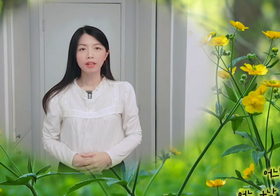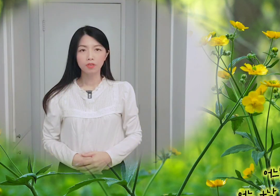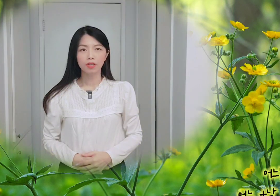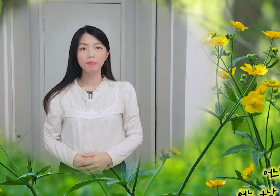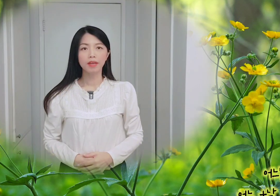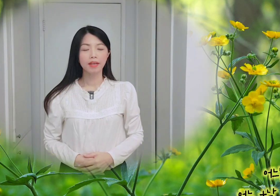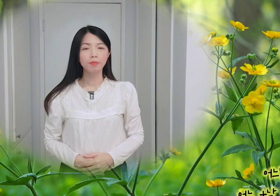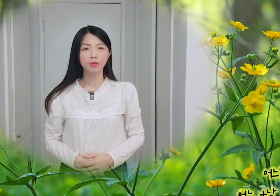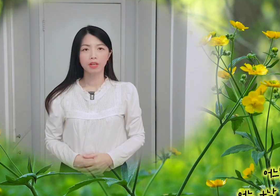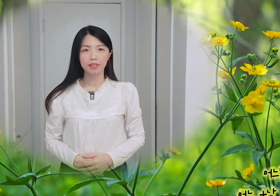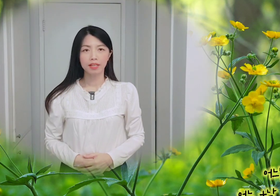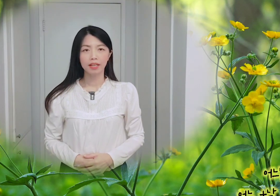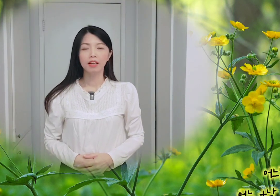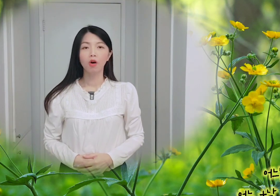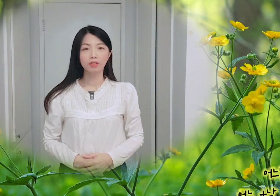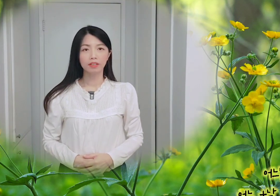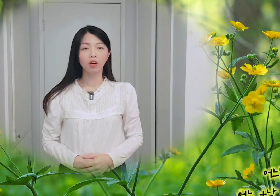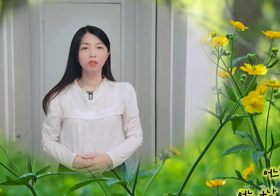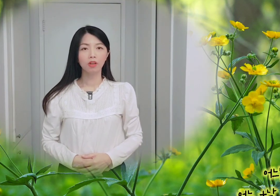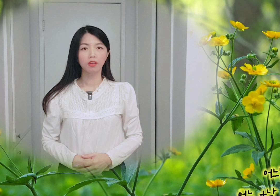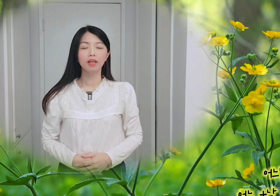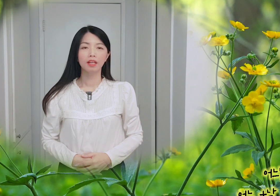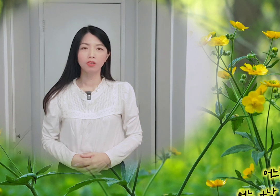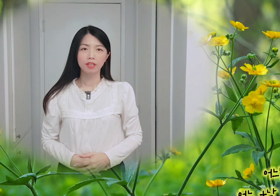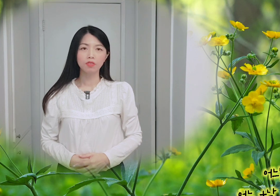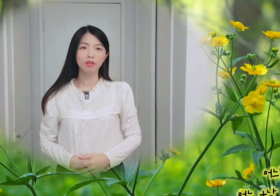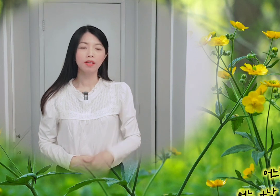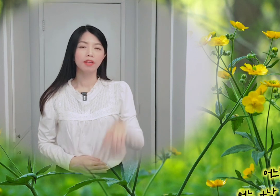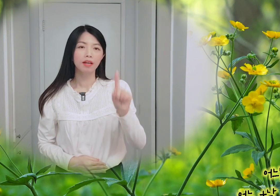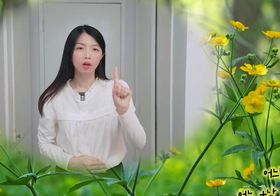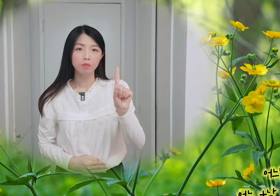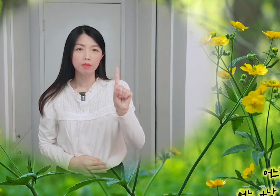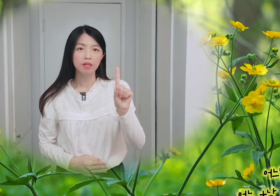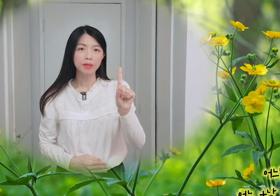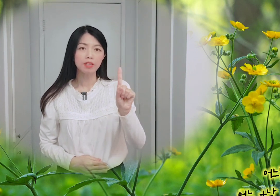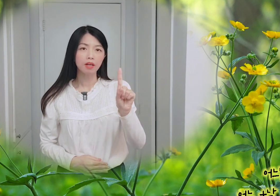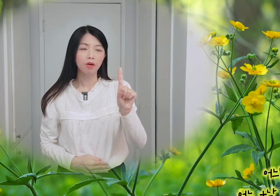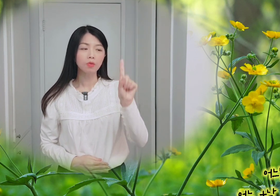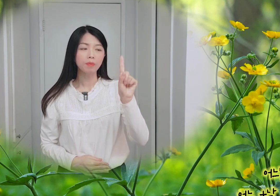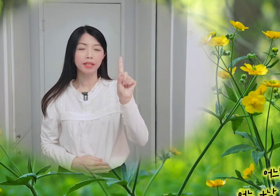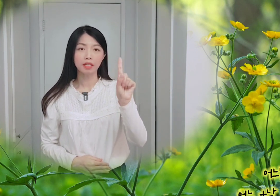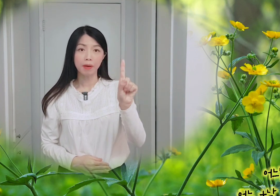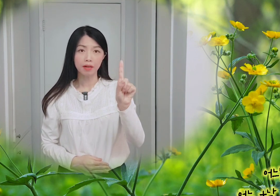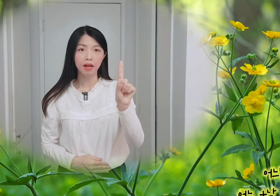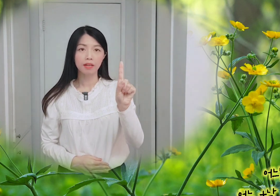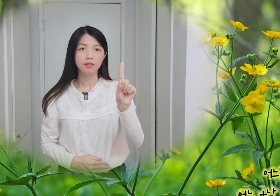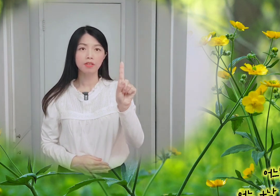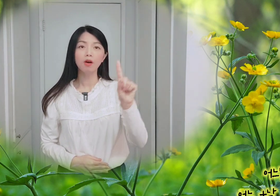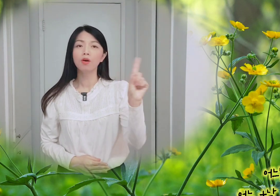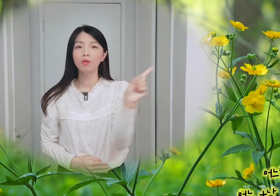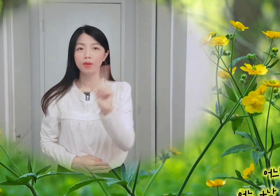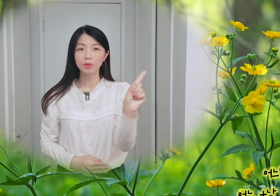어느 날 주님 내게 물으셨지. 어느, 어떤 이런 뜻의 수어는 검지를 피셔서 손바닥이 밖을